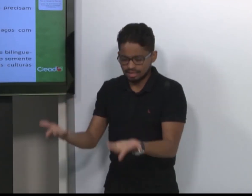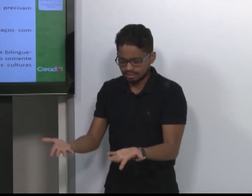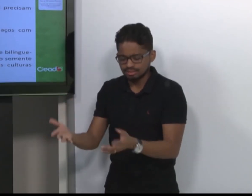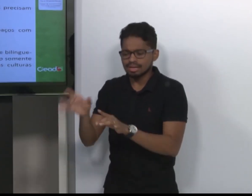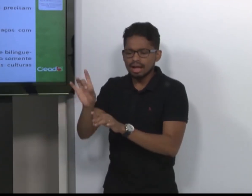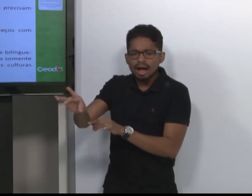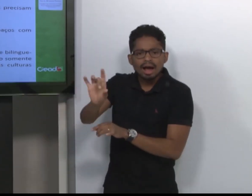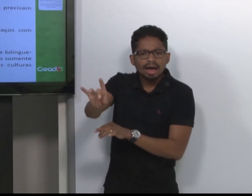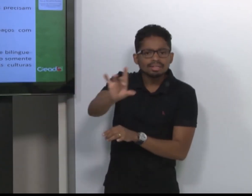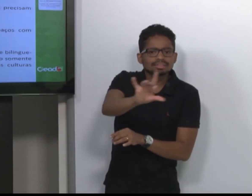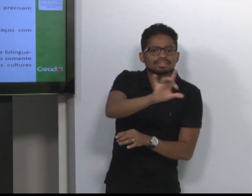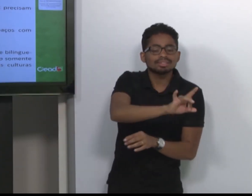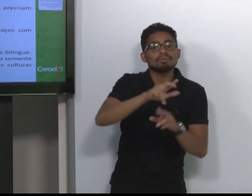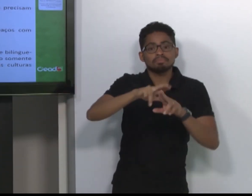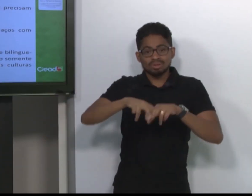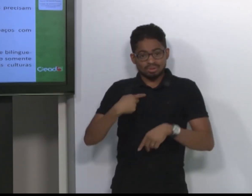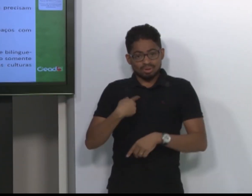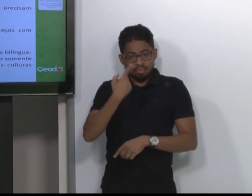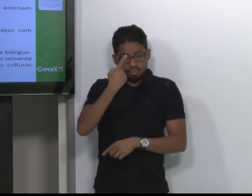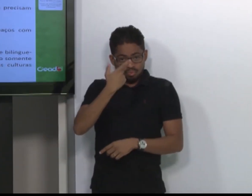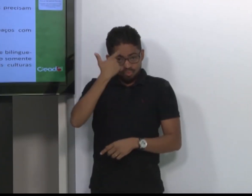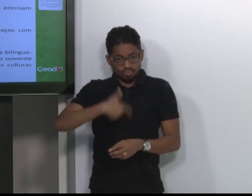com experiência em determinada área,